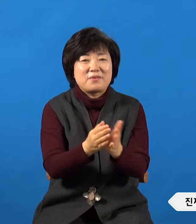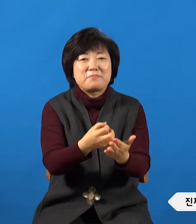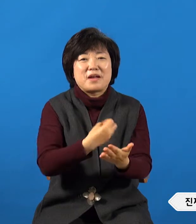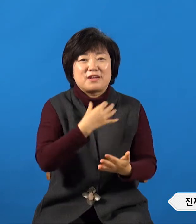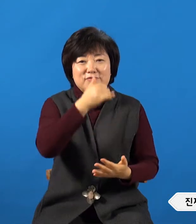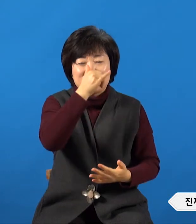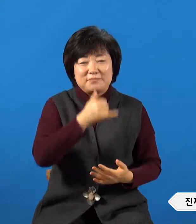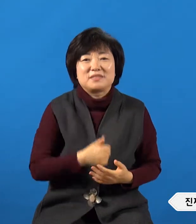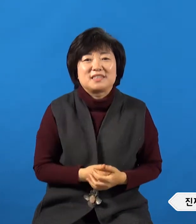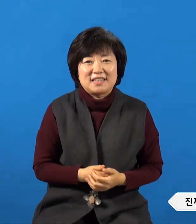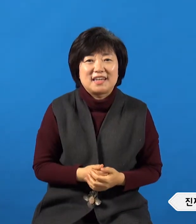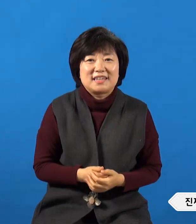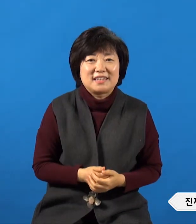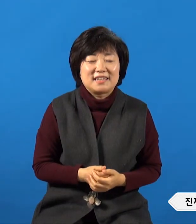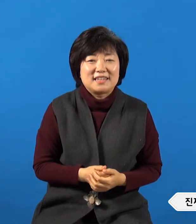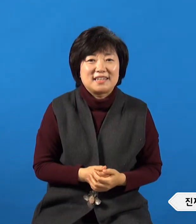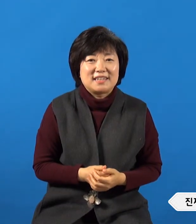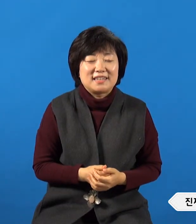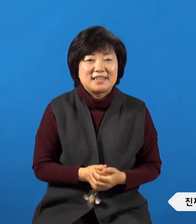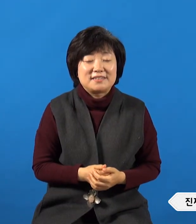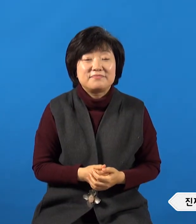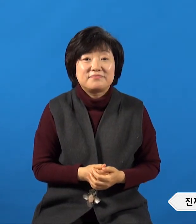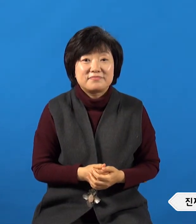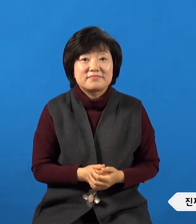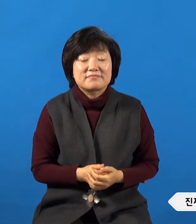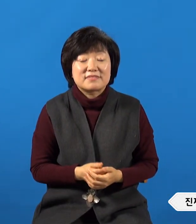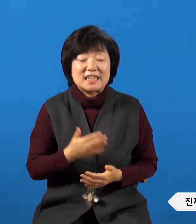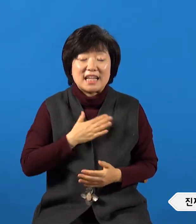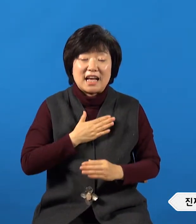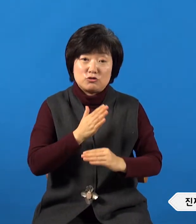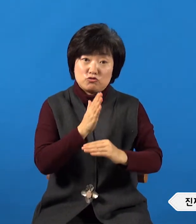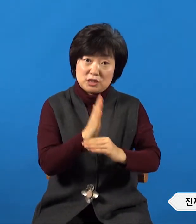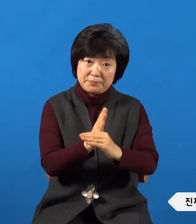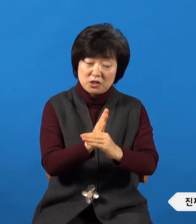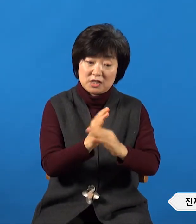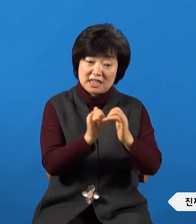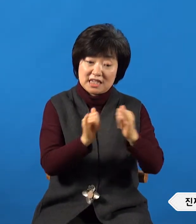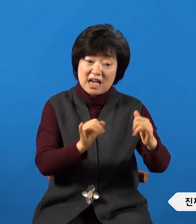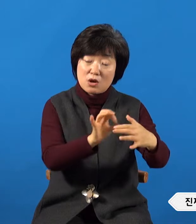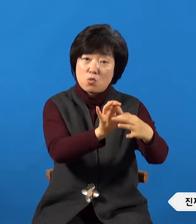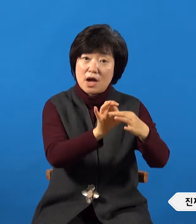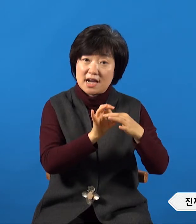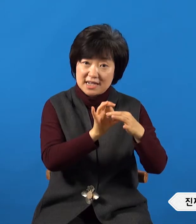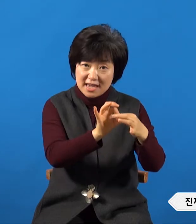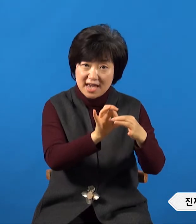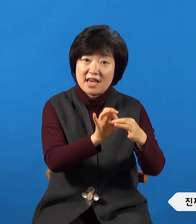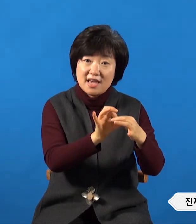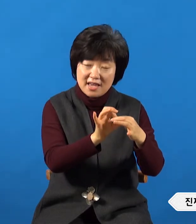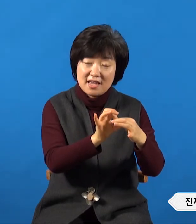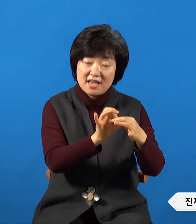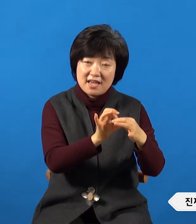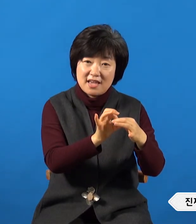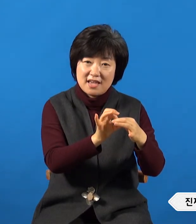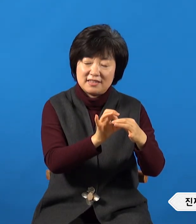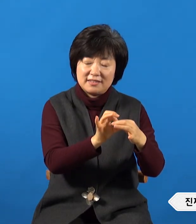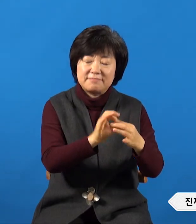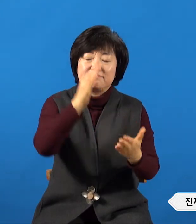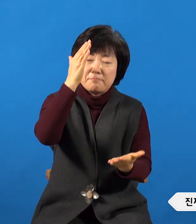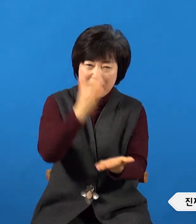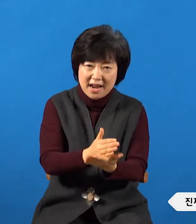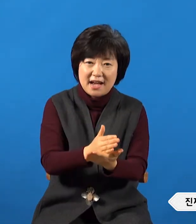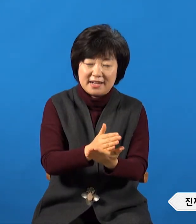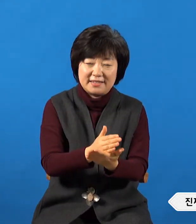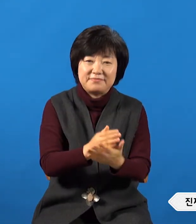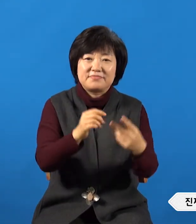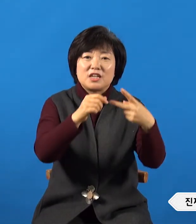것을 보게 됩니다. 자, 그래서 자기 중심적인 인간 관계는